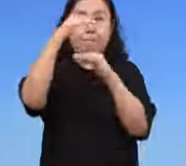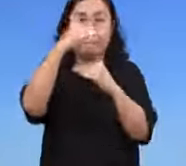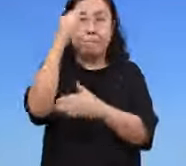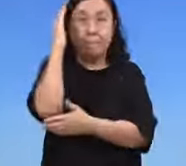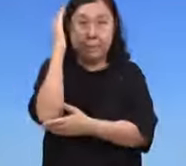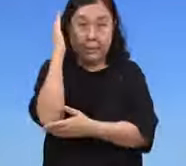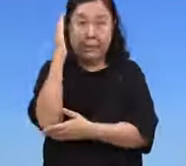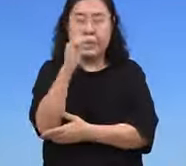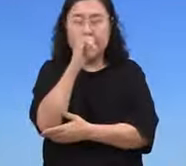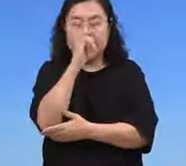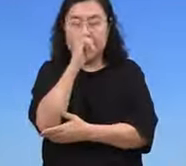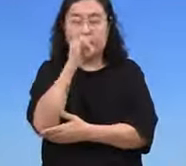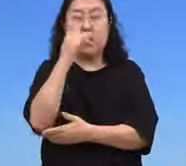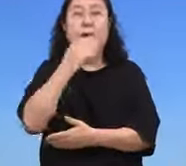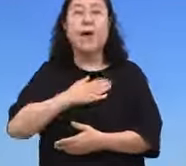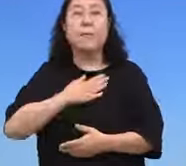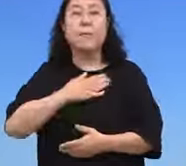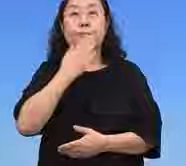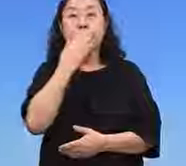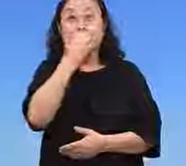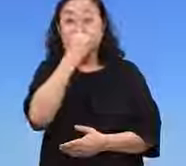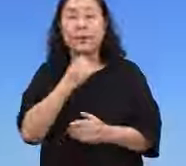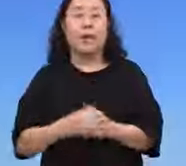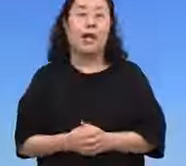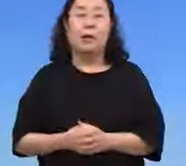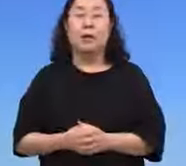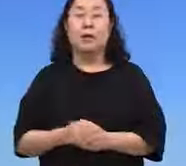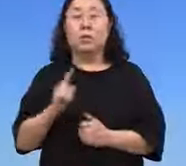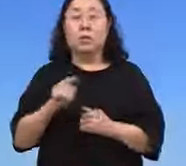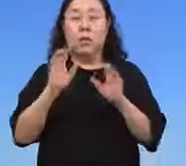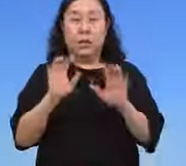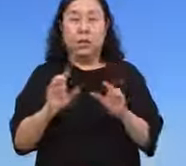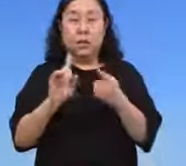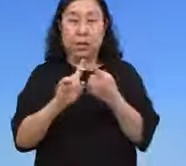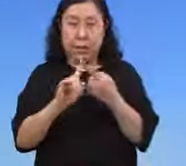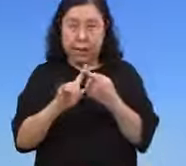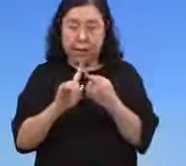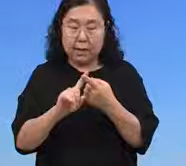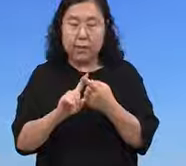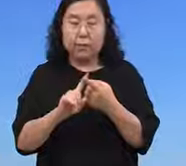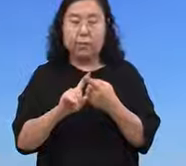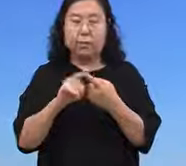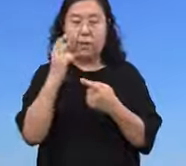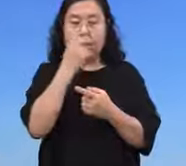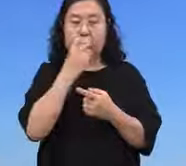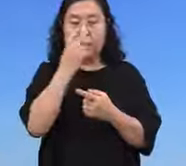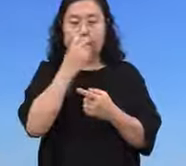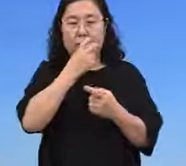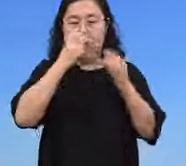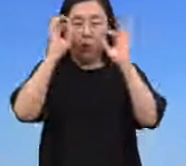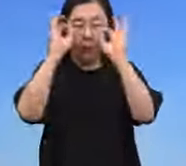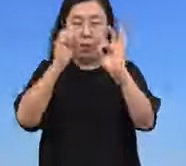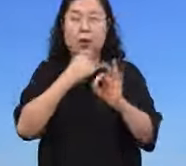담겨 있다는 것을 알 수 있게 됩니다. 이제 오늘 이 부분을 같이 좀 살펴보려고 하는데요.